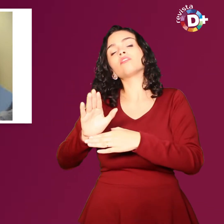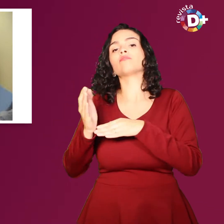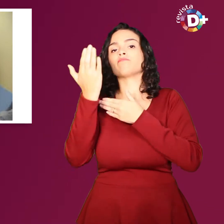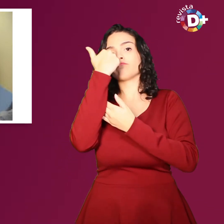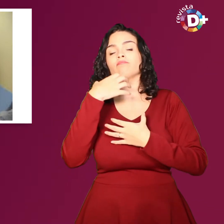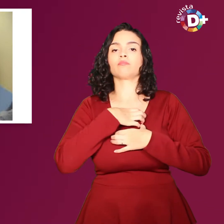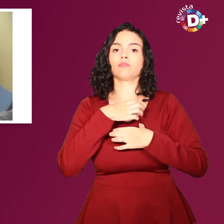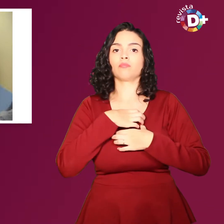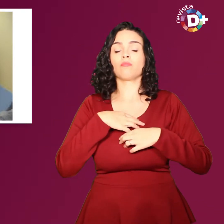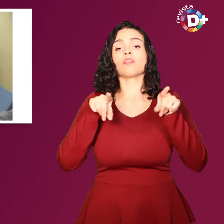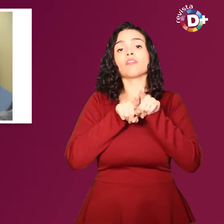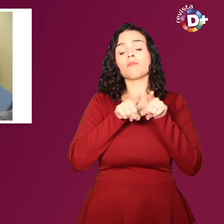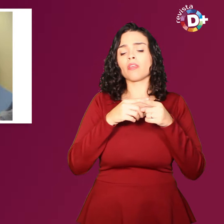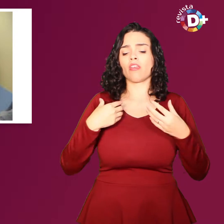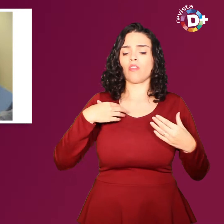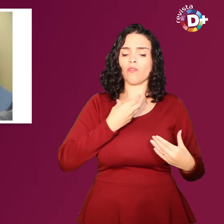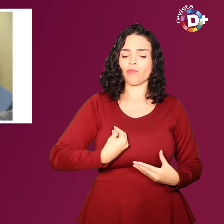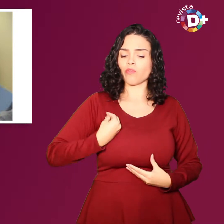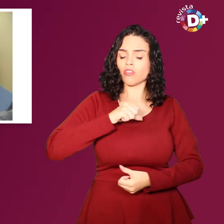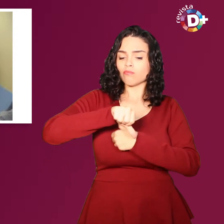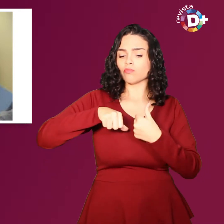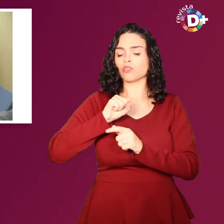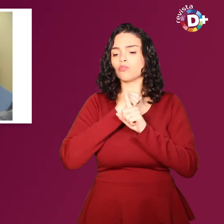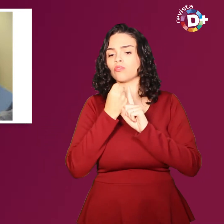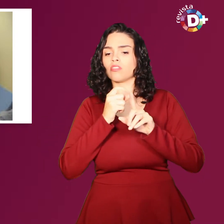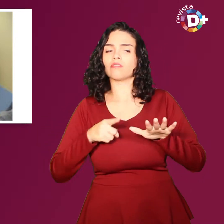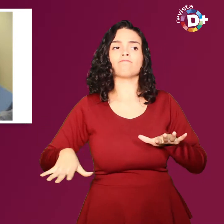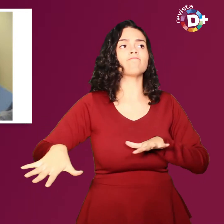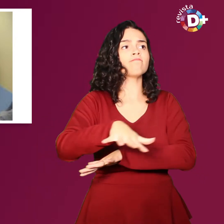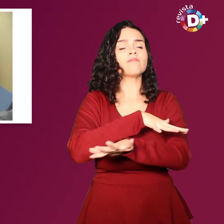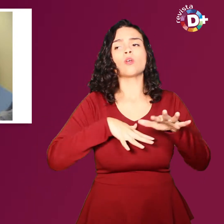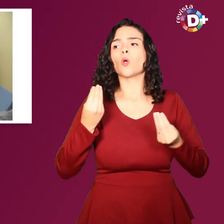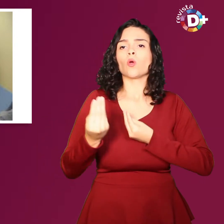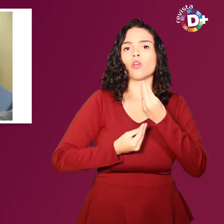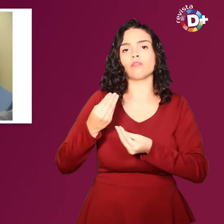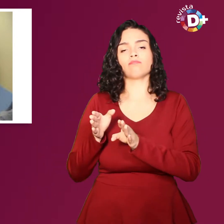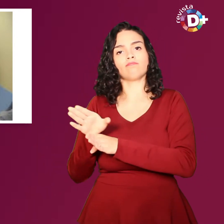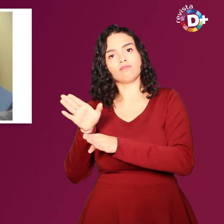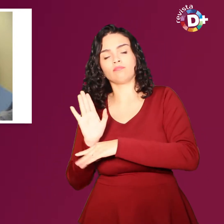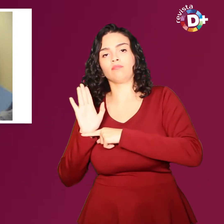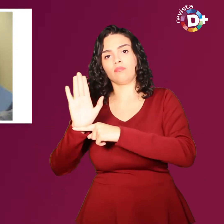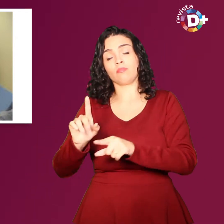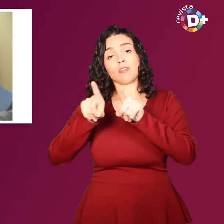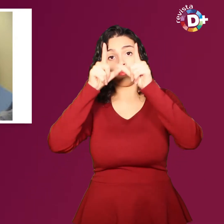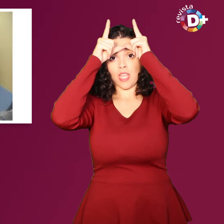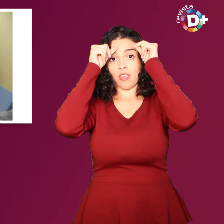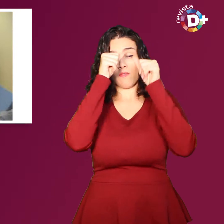psicólogo ajudará no aspecto emocional e também a entender a nova realidade social que o paciente irá encontrar.